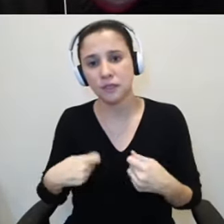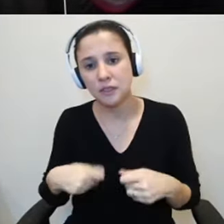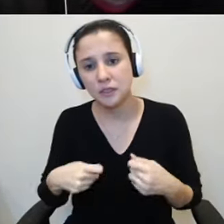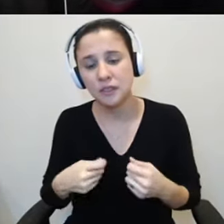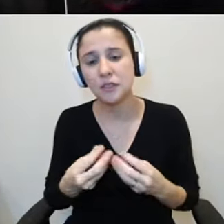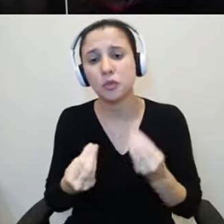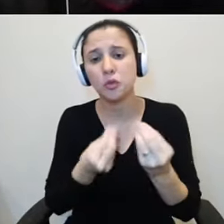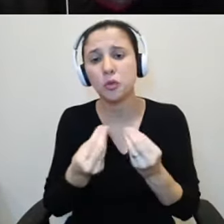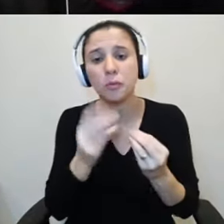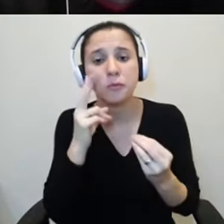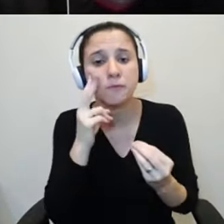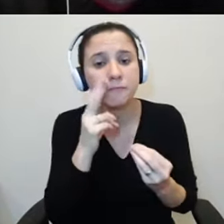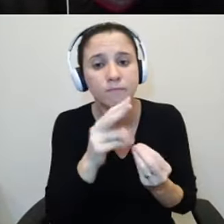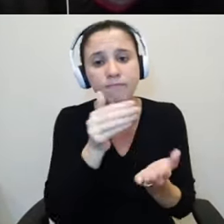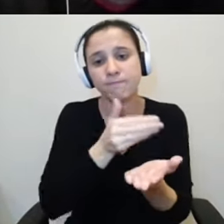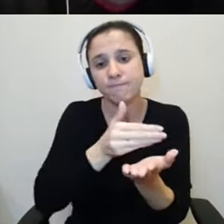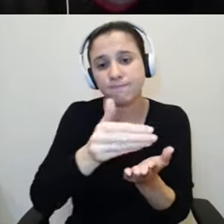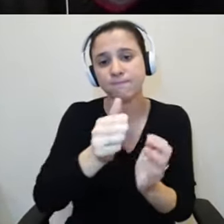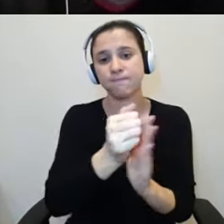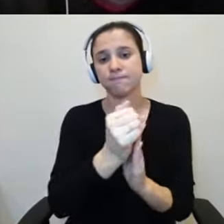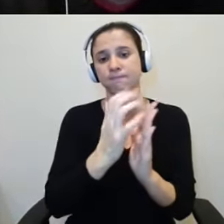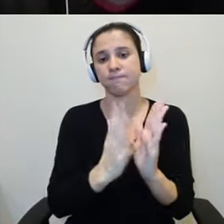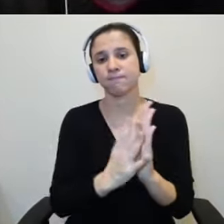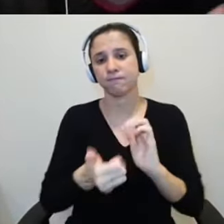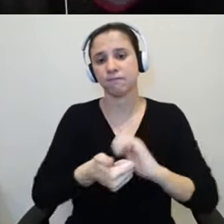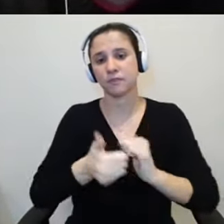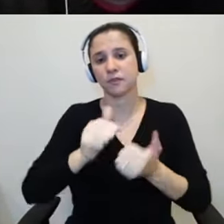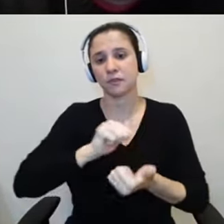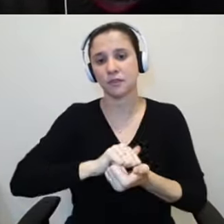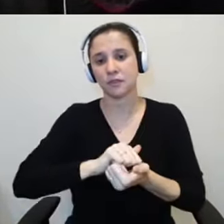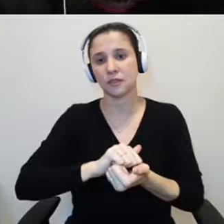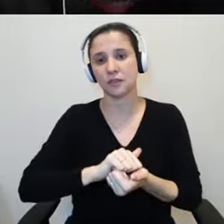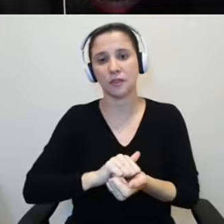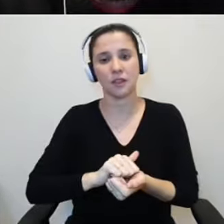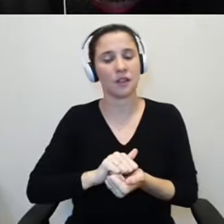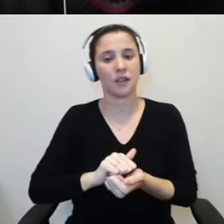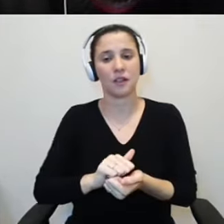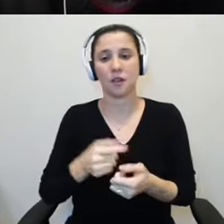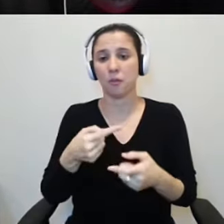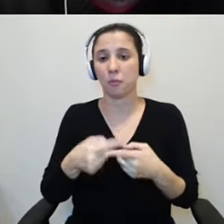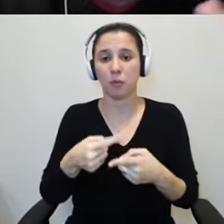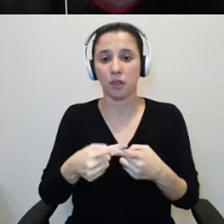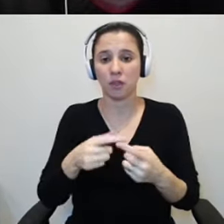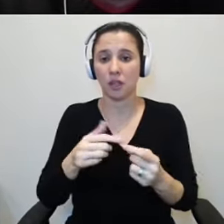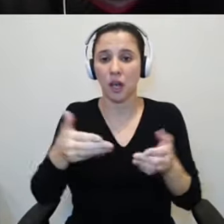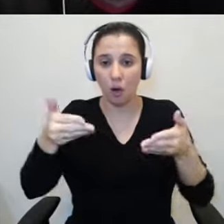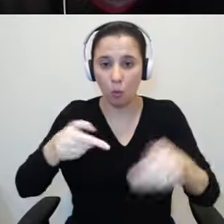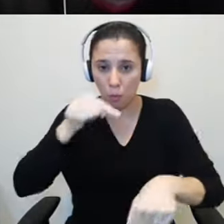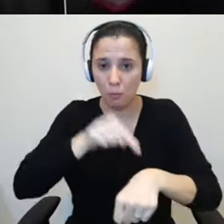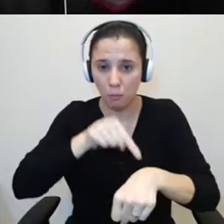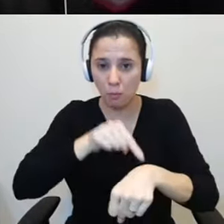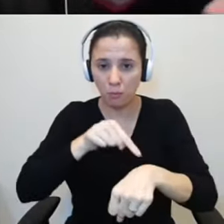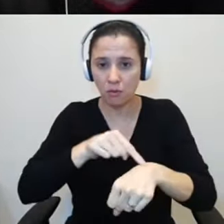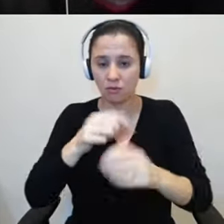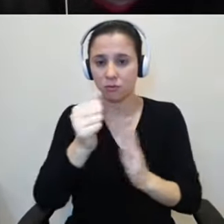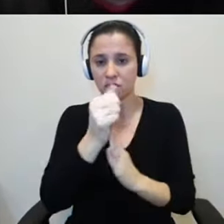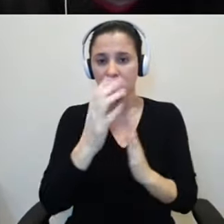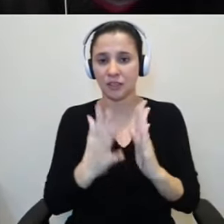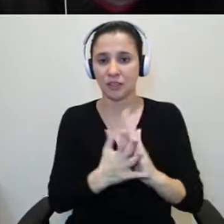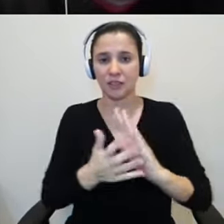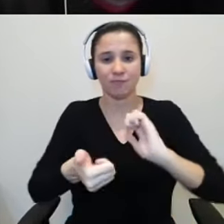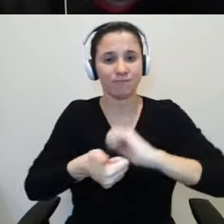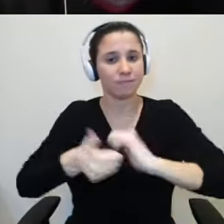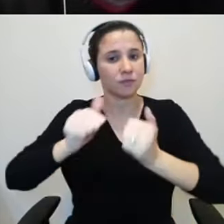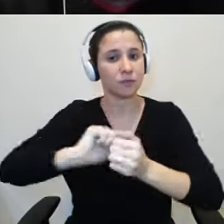momento, pessoal, as atividades elas vão ser adaptadas para todos os estudantes. Então, todos os estudantes terão, vamos dizer